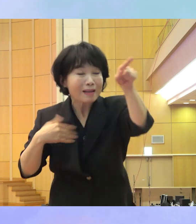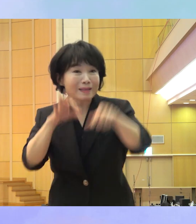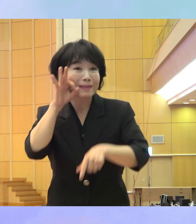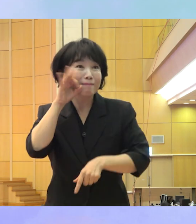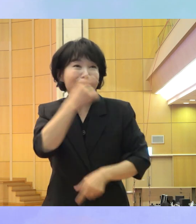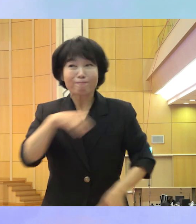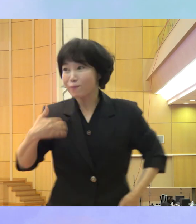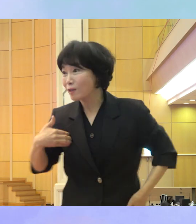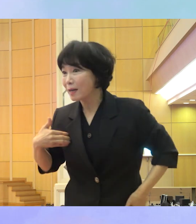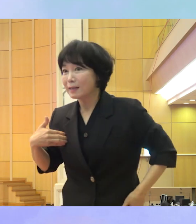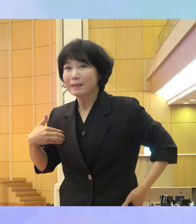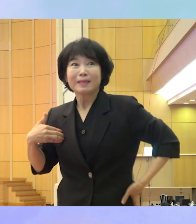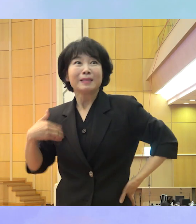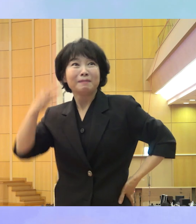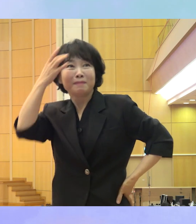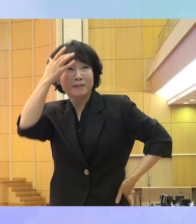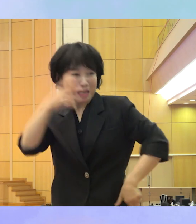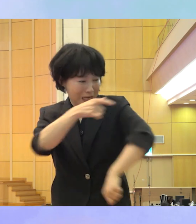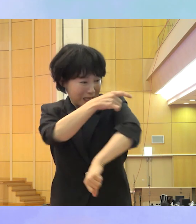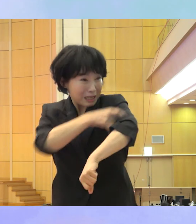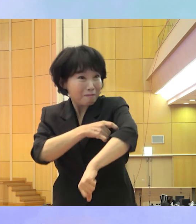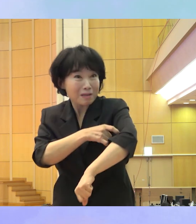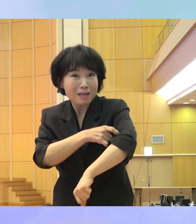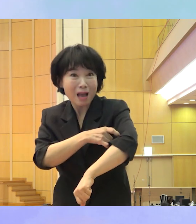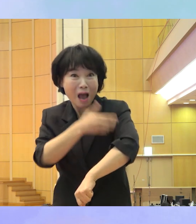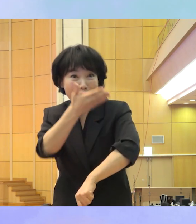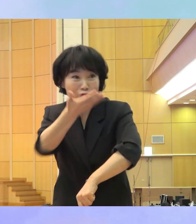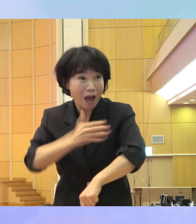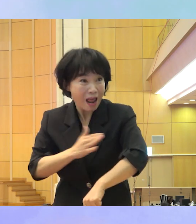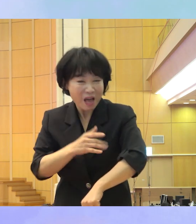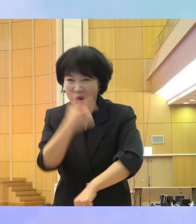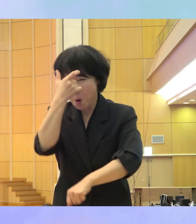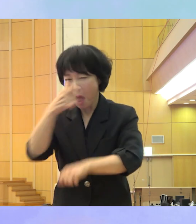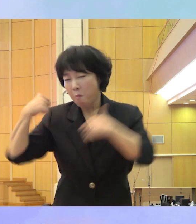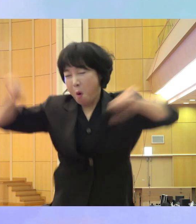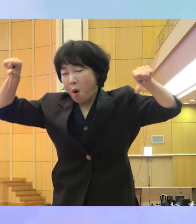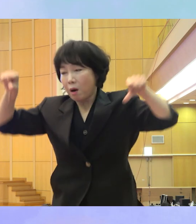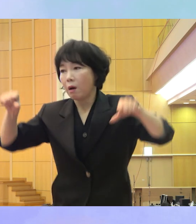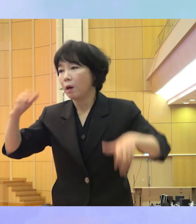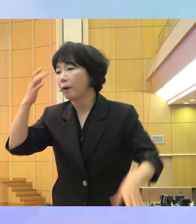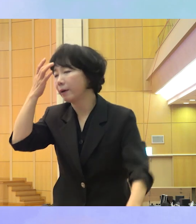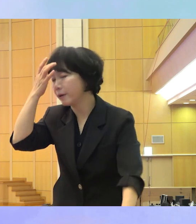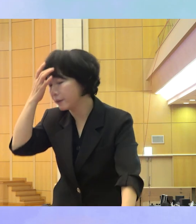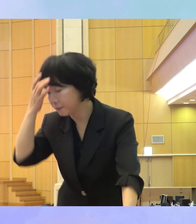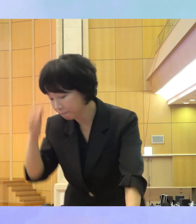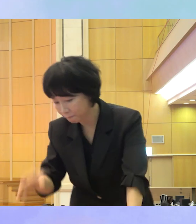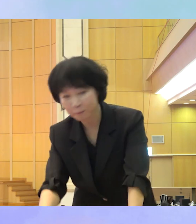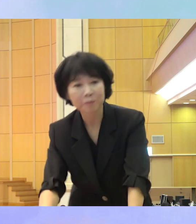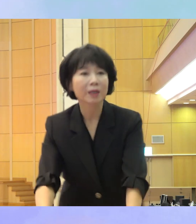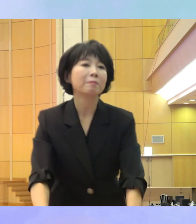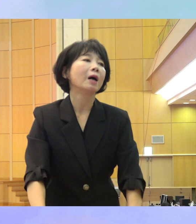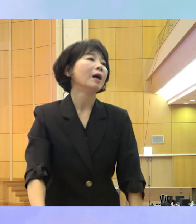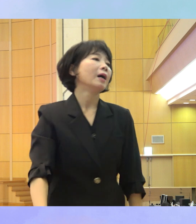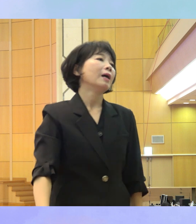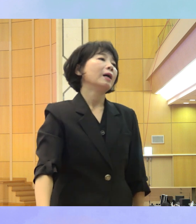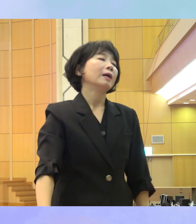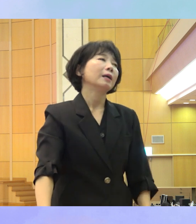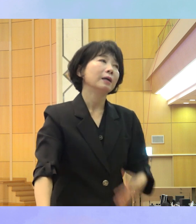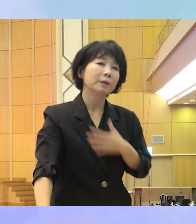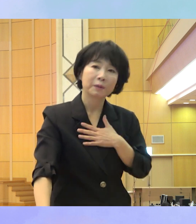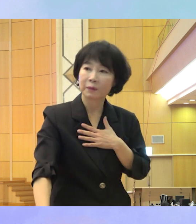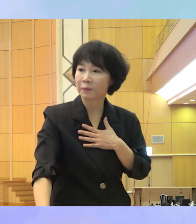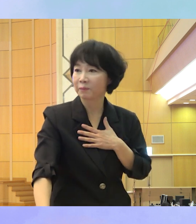직분 뭐 안 준다고 또 교회 안 나온 사람도 있고, 뭐 여러분, 12제자는 12사도, 오늘날로